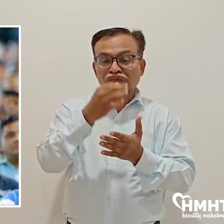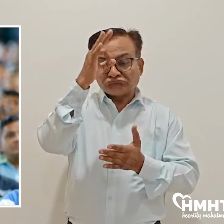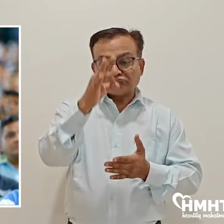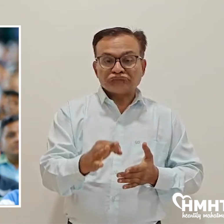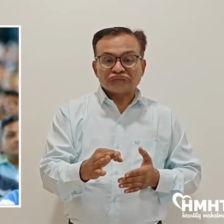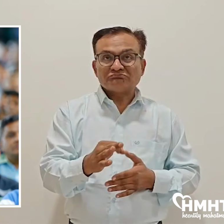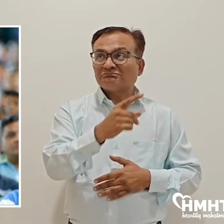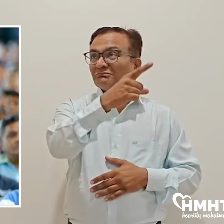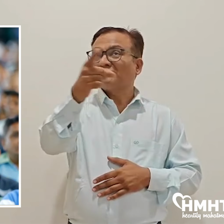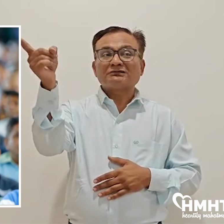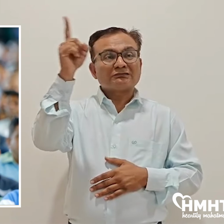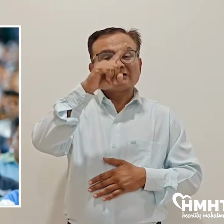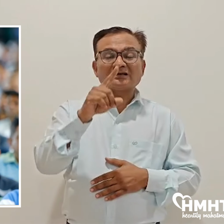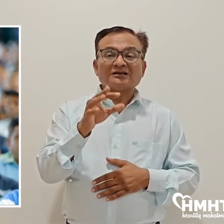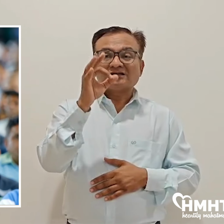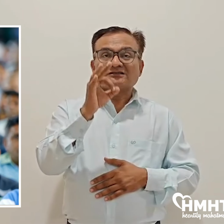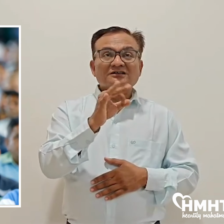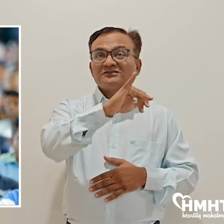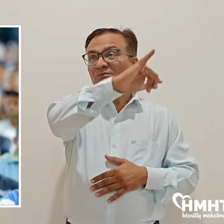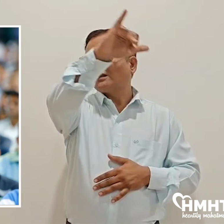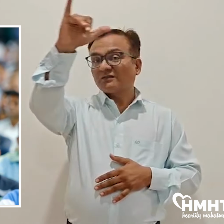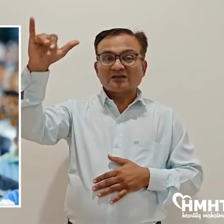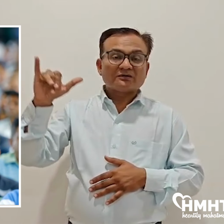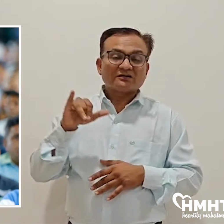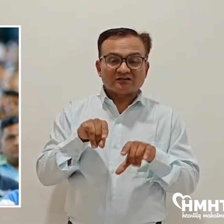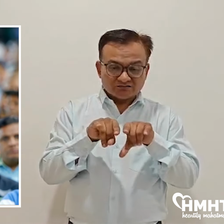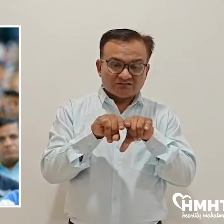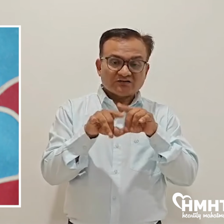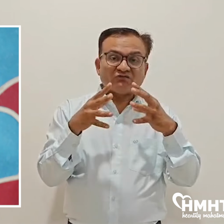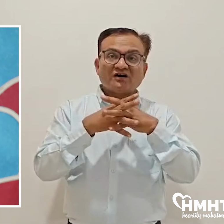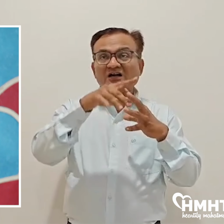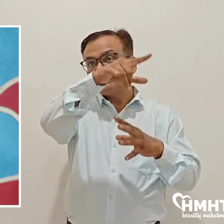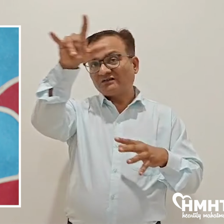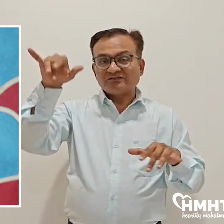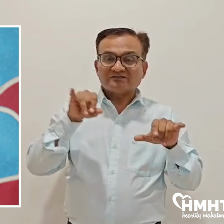અંદર છે એ સમાન જ હોવું જોઈએ ને? કયા 4 યુગમાં